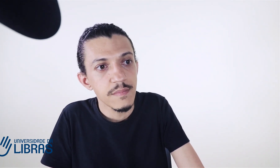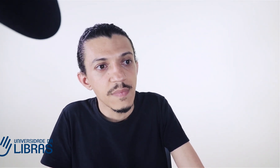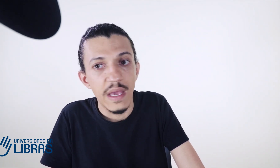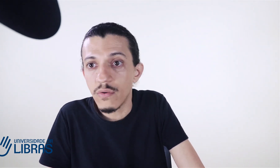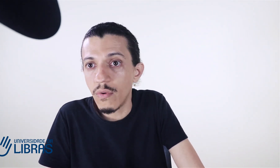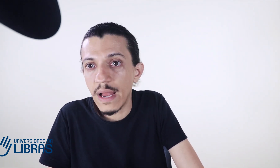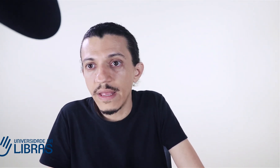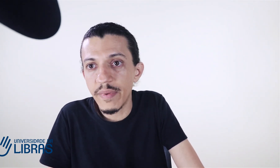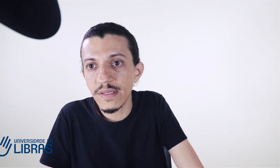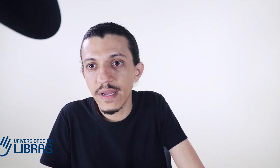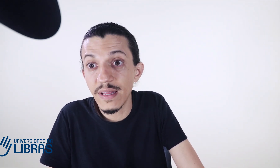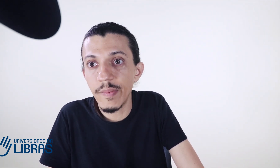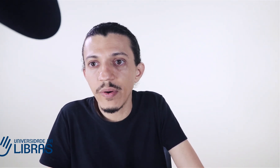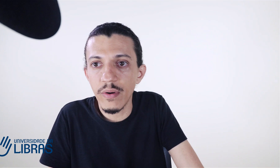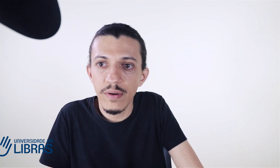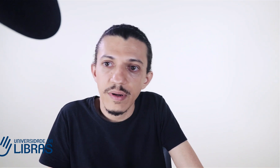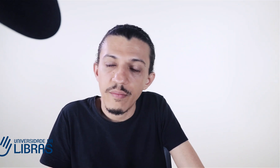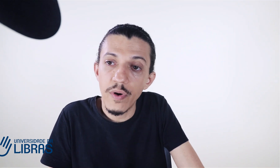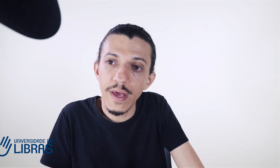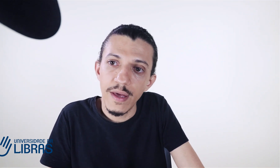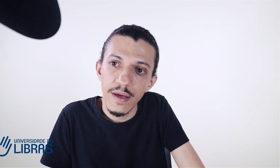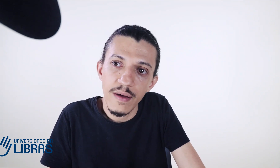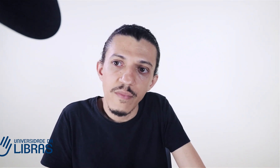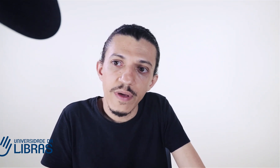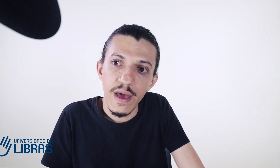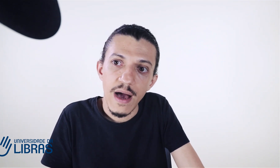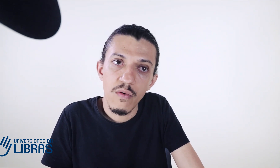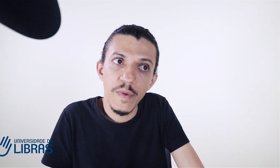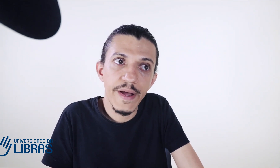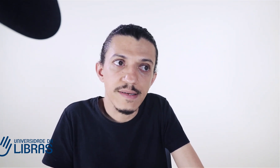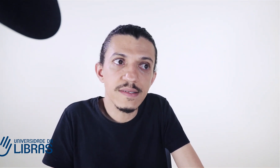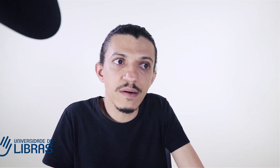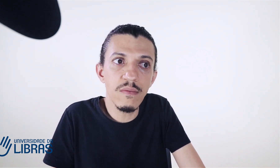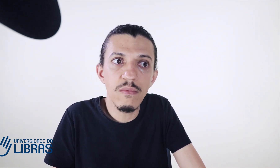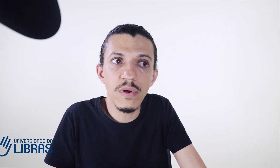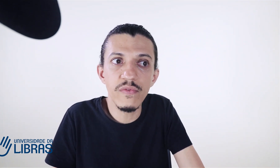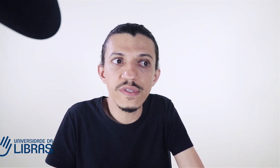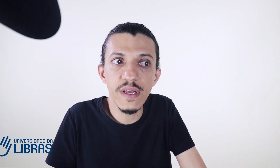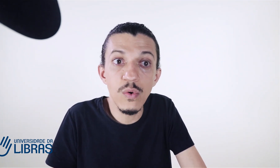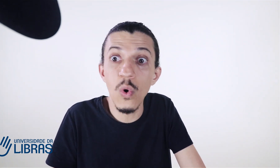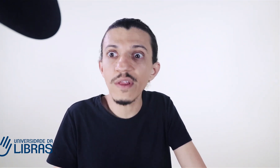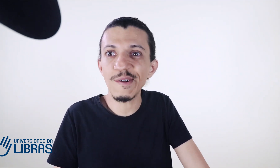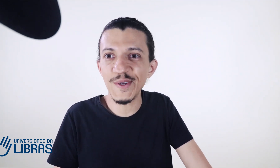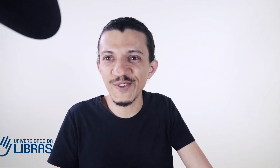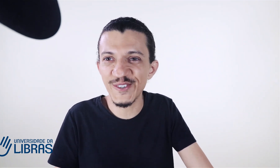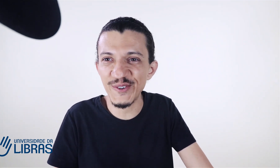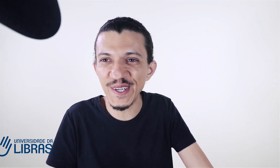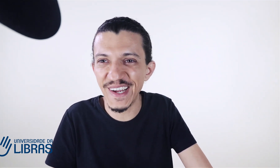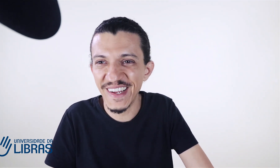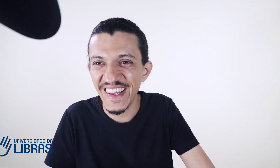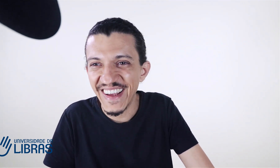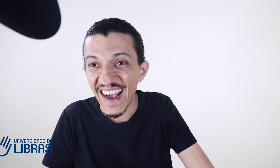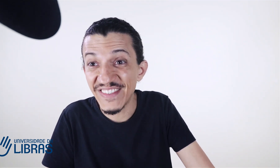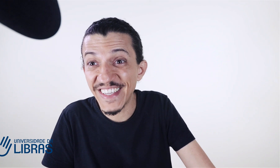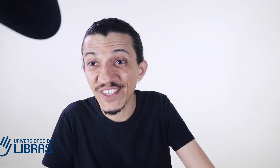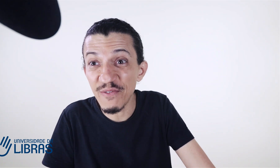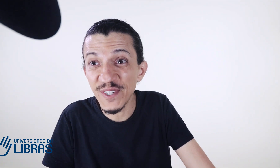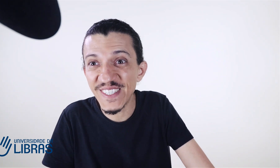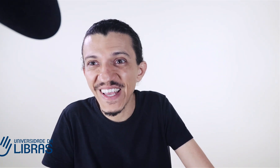E com a Libras ainda piorou. Por quê? Porque a comunicação, quando você encontra uma pessoa surda, às vezes é só você ali